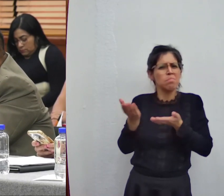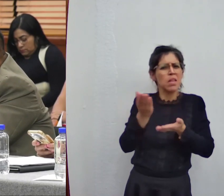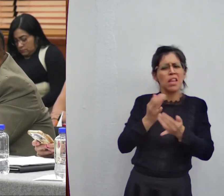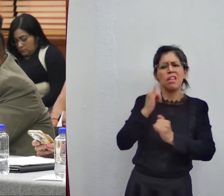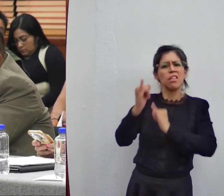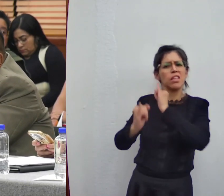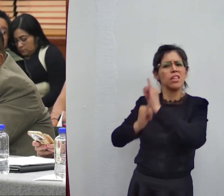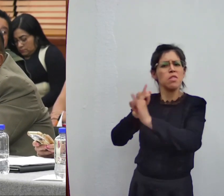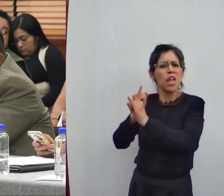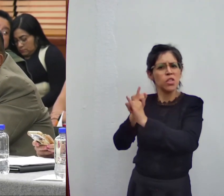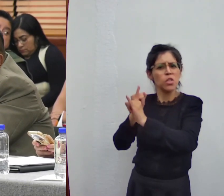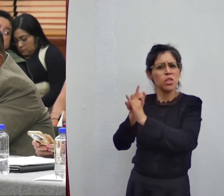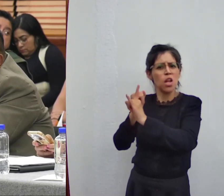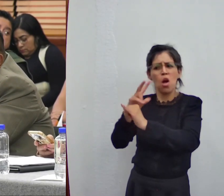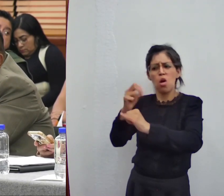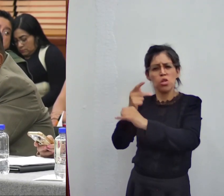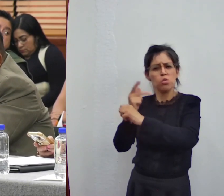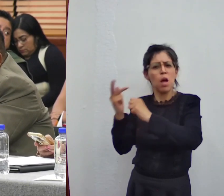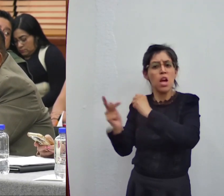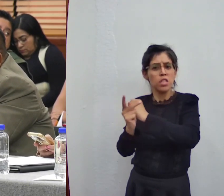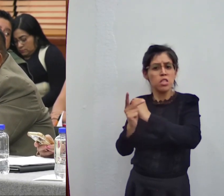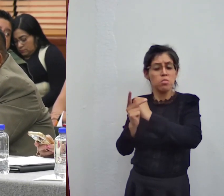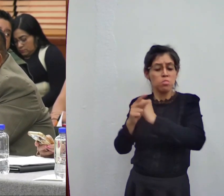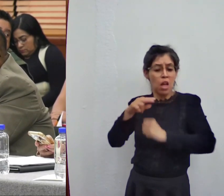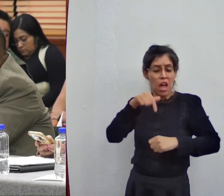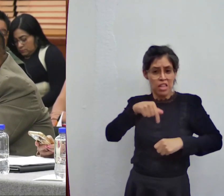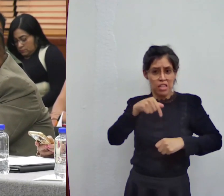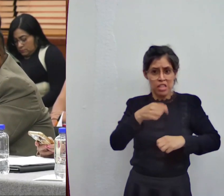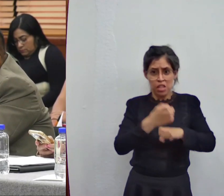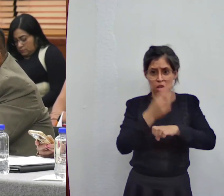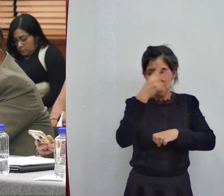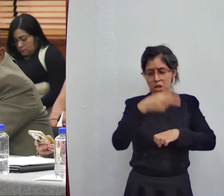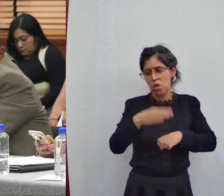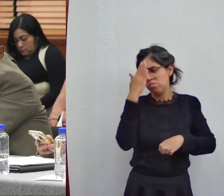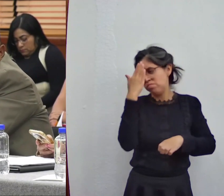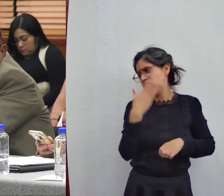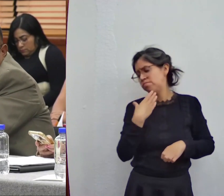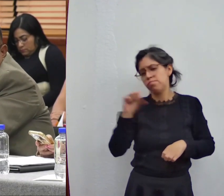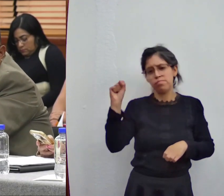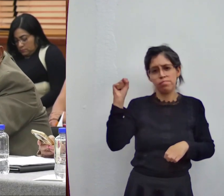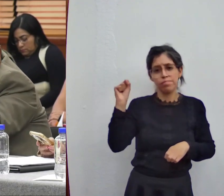etcétera, yo creo que podemos mejorar mucho al respecto. Muchas gracias.